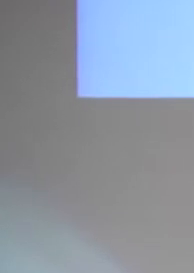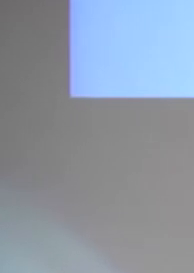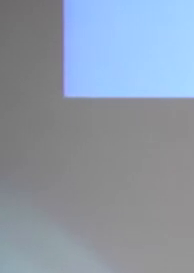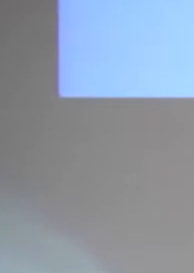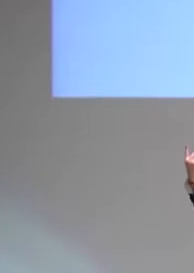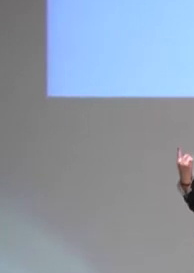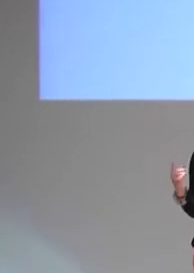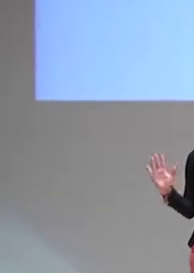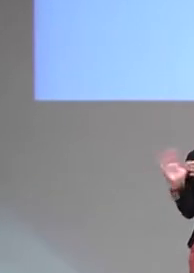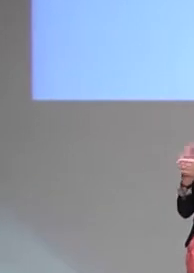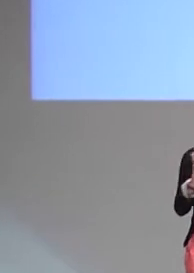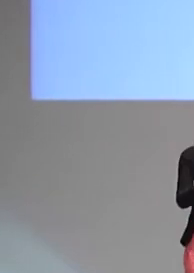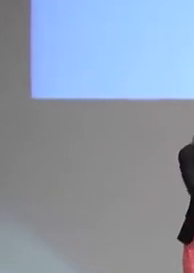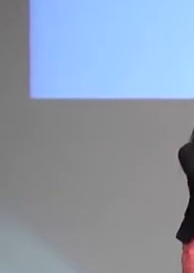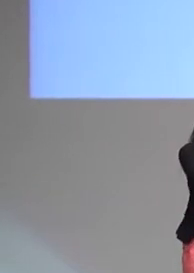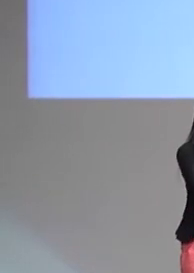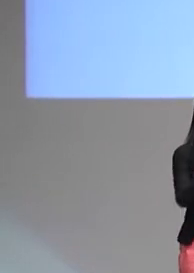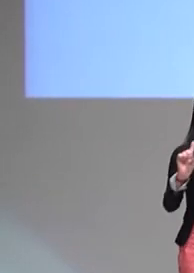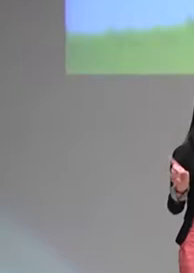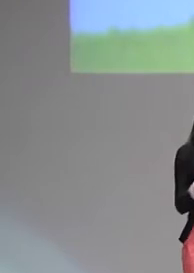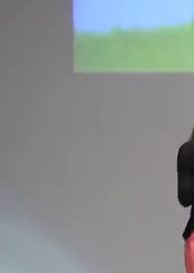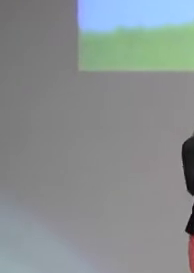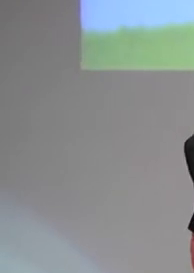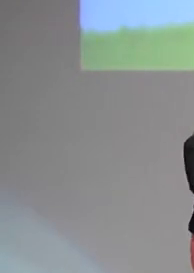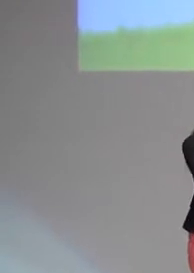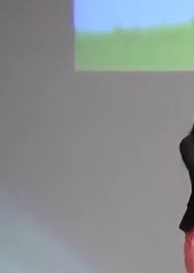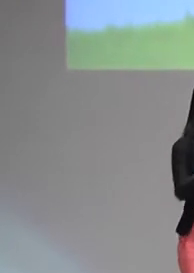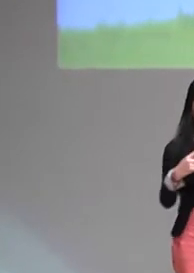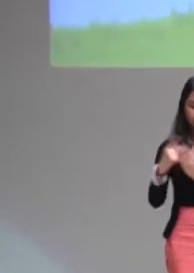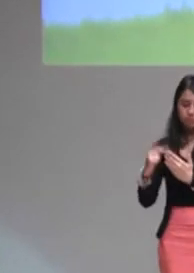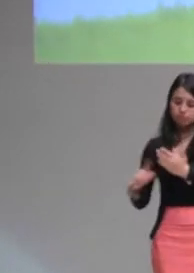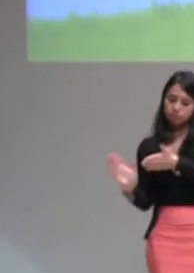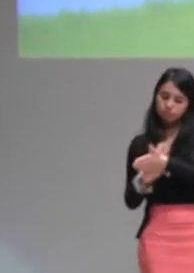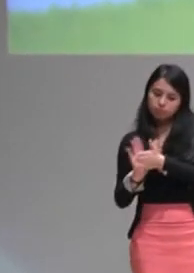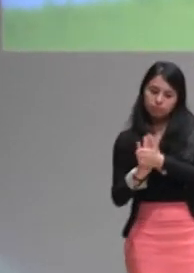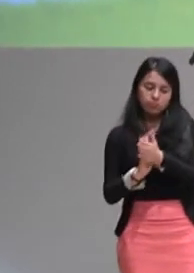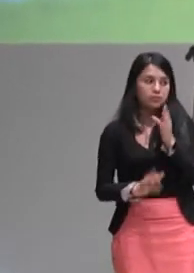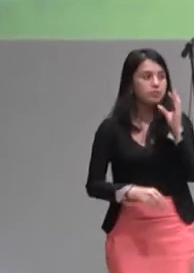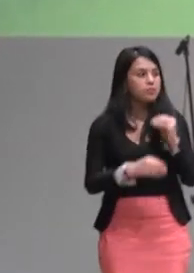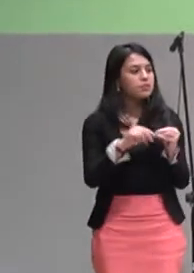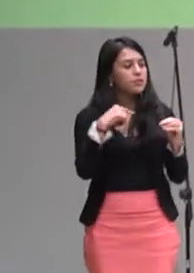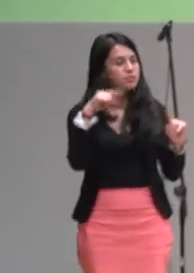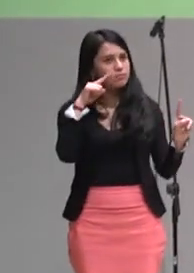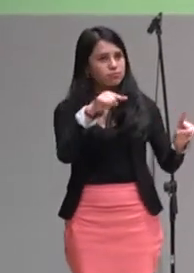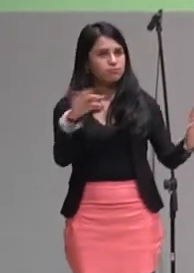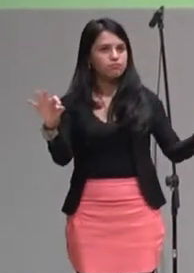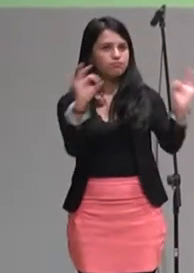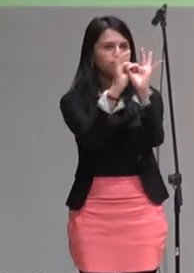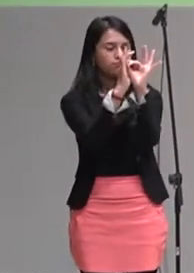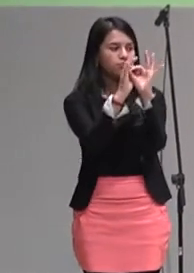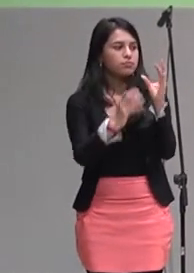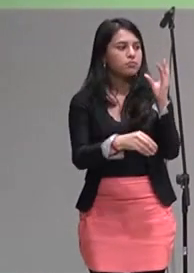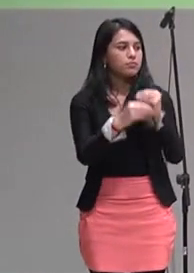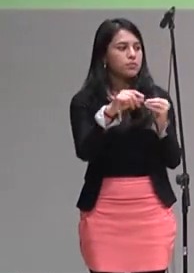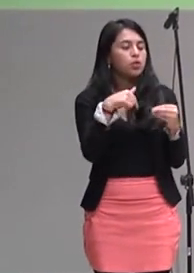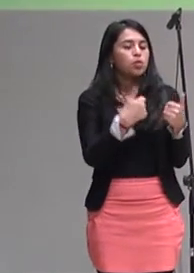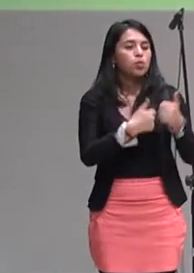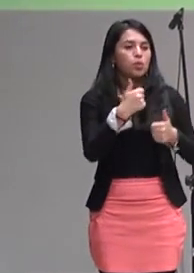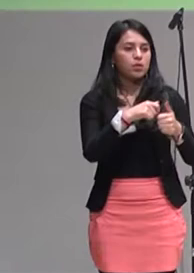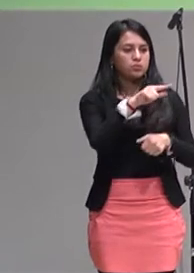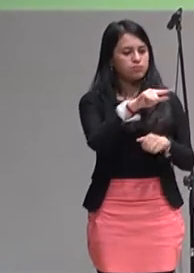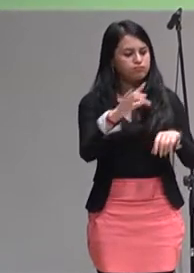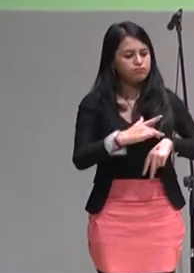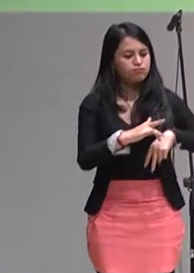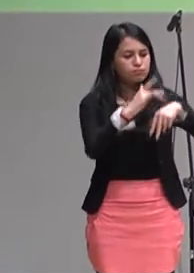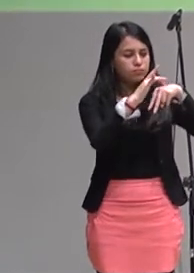presentaran brevemente sus proyectos, haciendo énfasis en la motivación, por